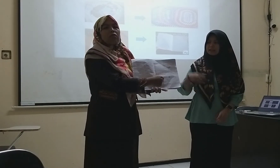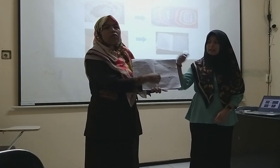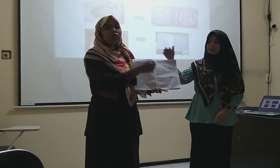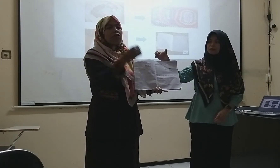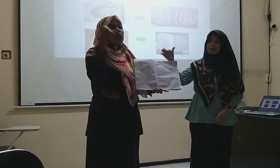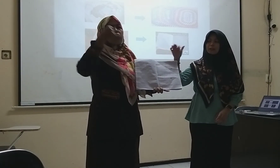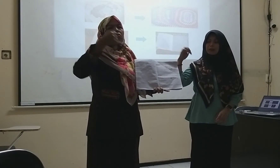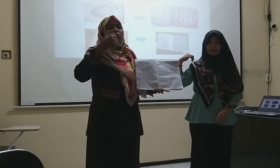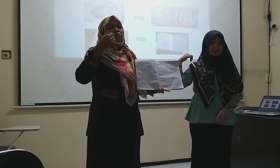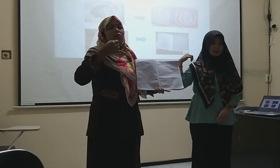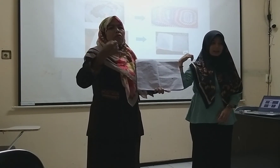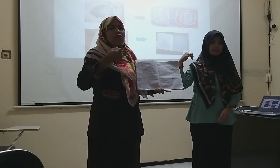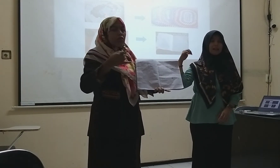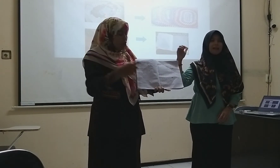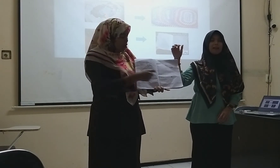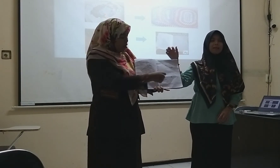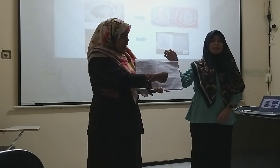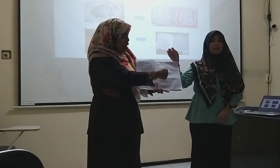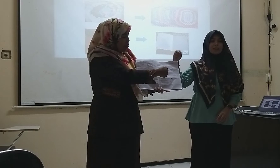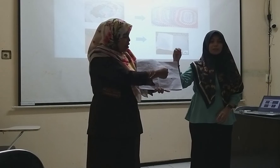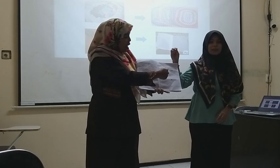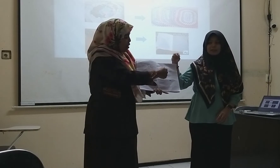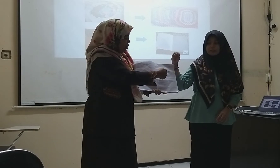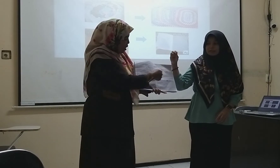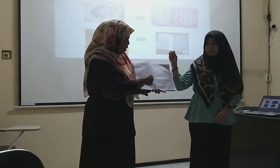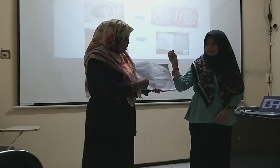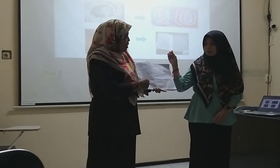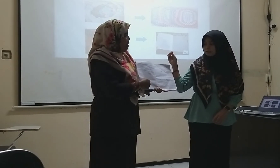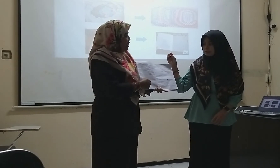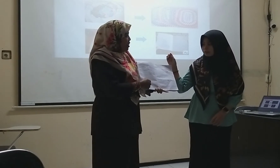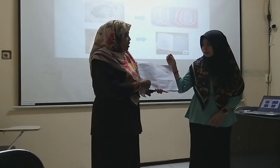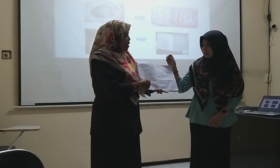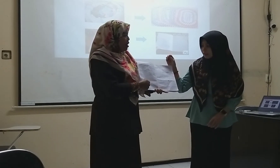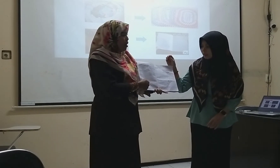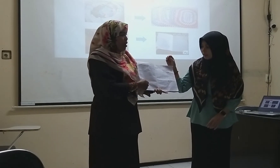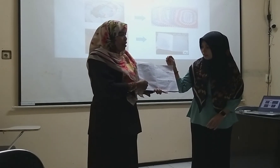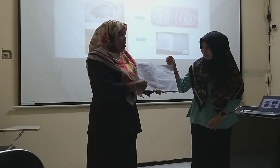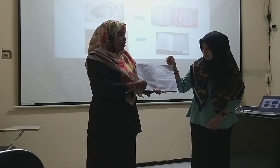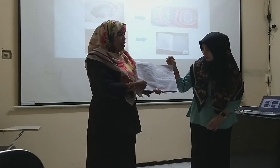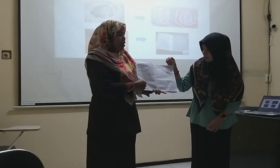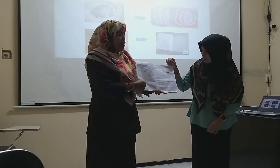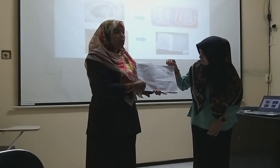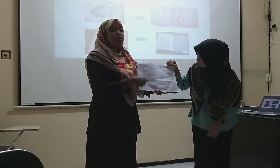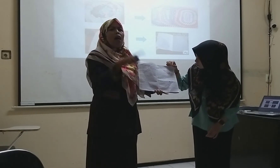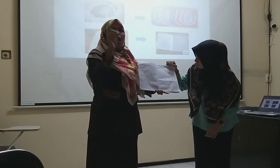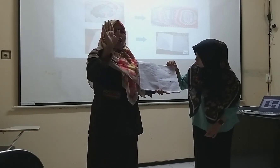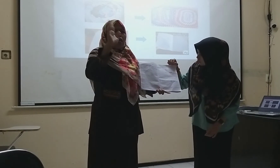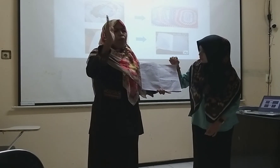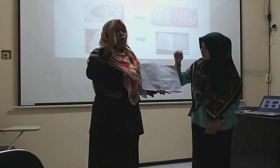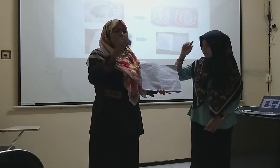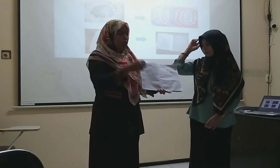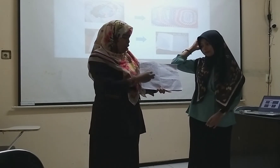Nah, ini yang sudah digunakan, kan sudah ini ya. Iya.